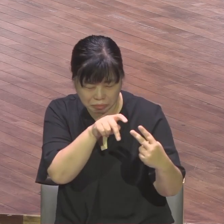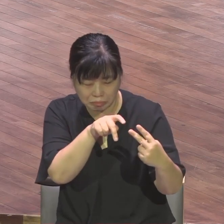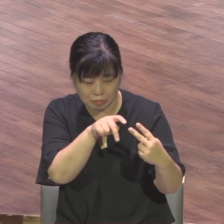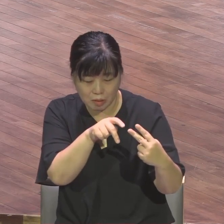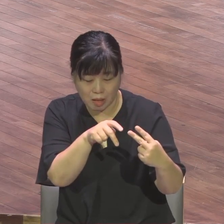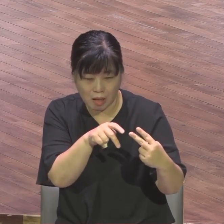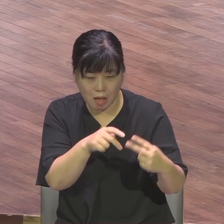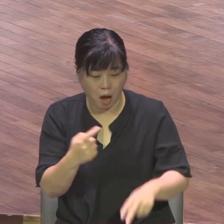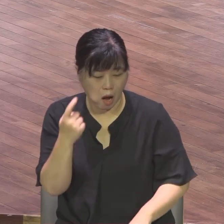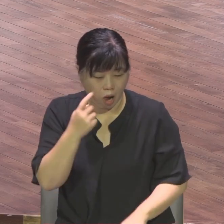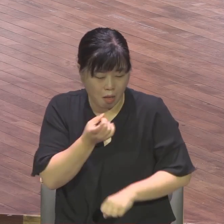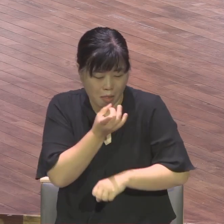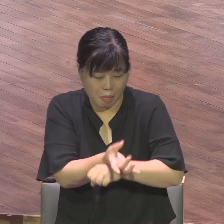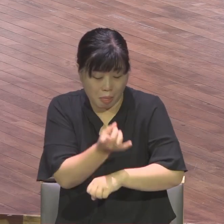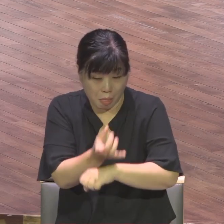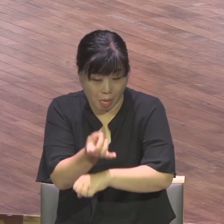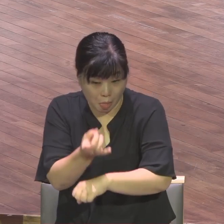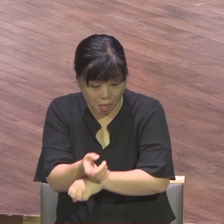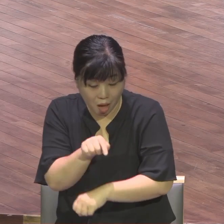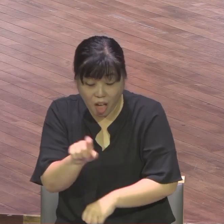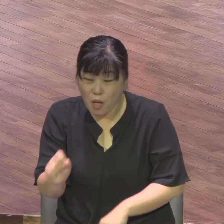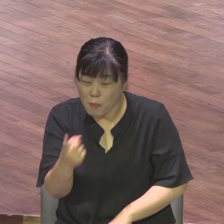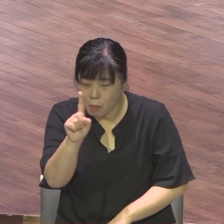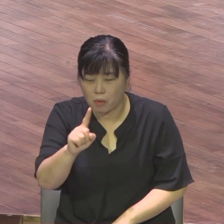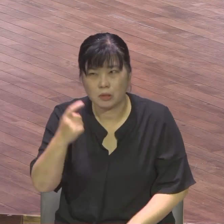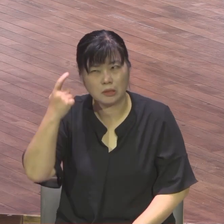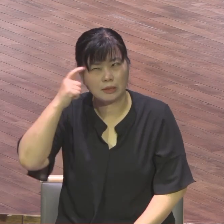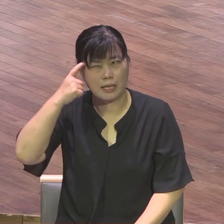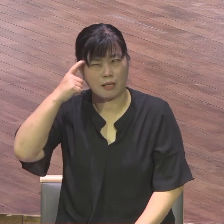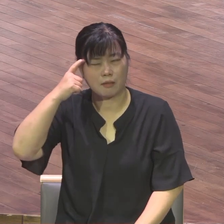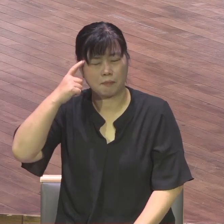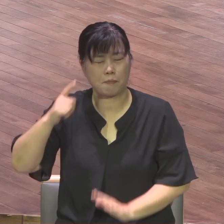우리가 편견을 내려놓는 순간에 문제